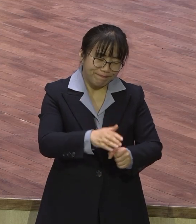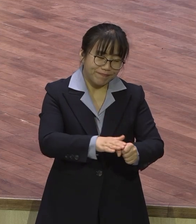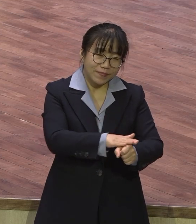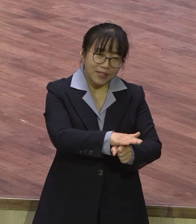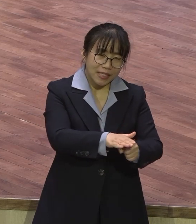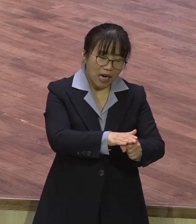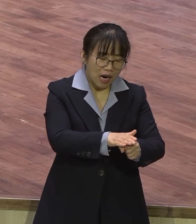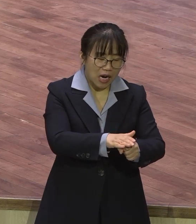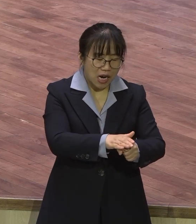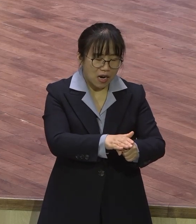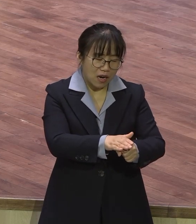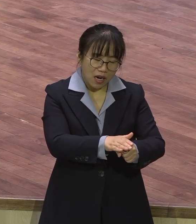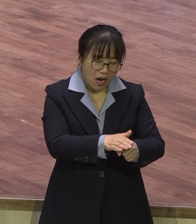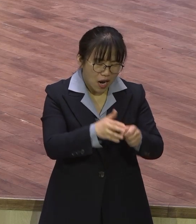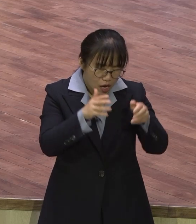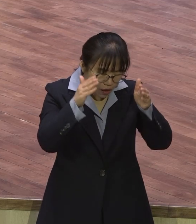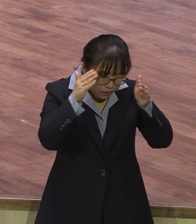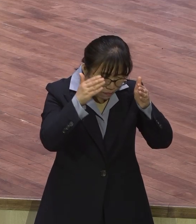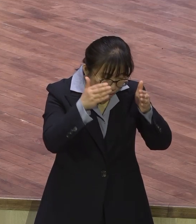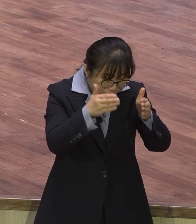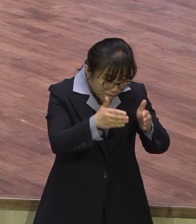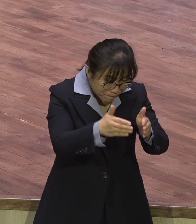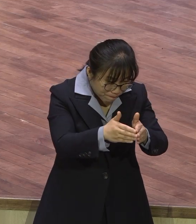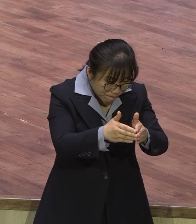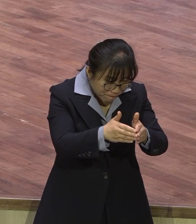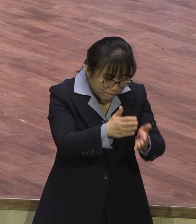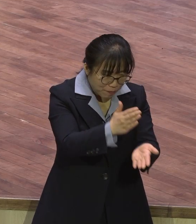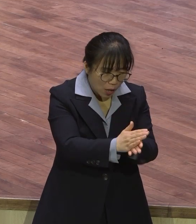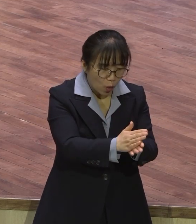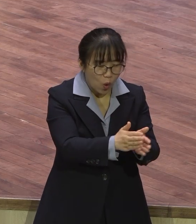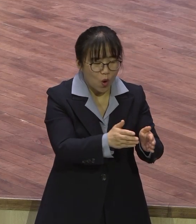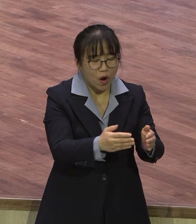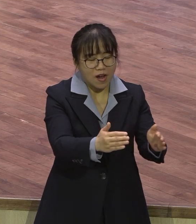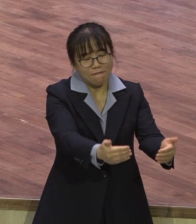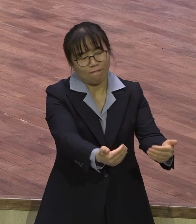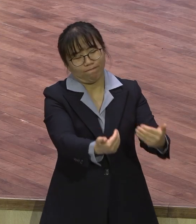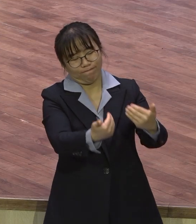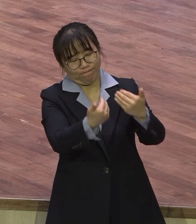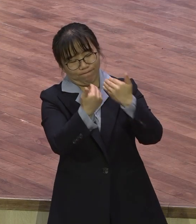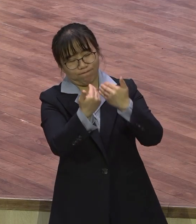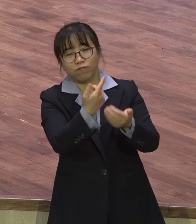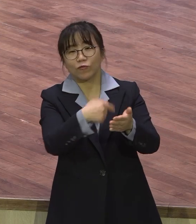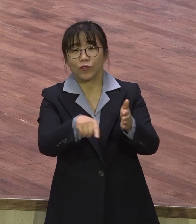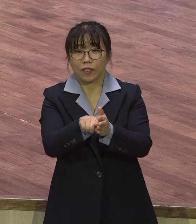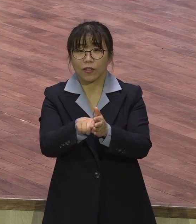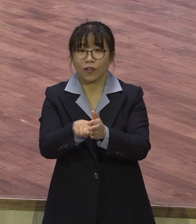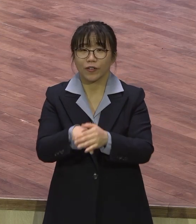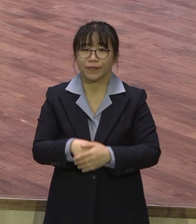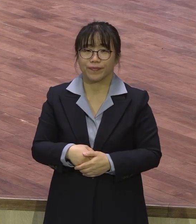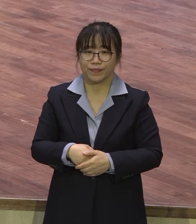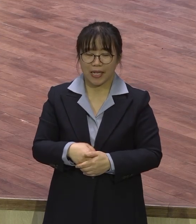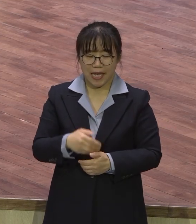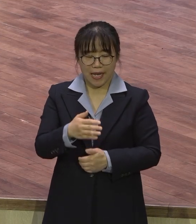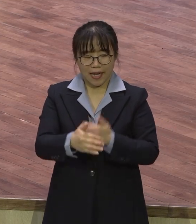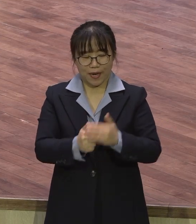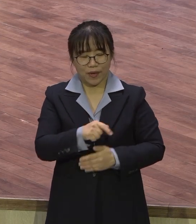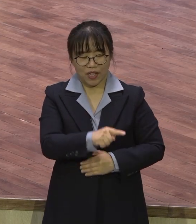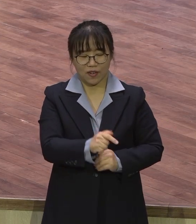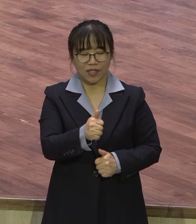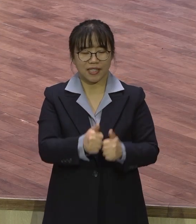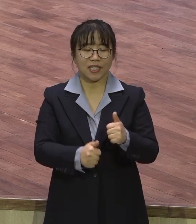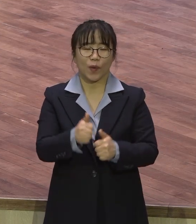그렇게까지 될 가능성이 있기 때문에 성경은 이것을 아브라함에 대한 하나님으로 시험이라고